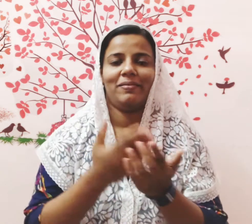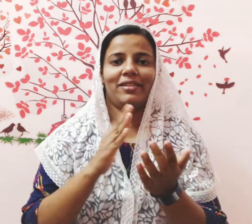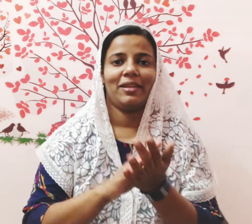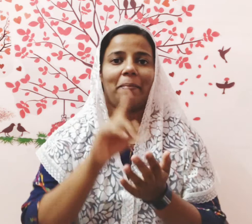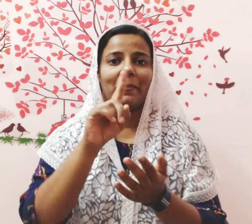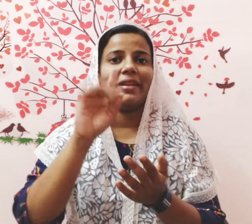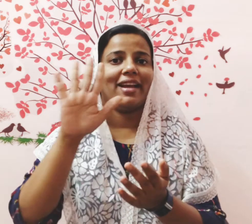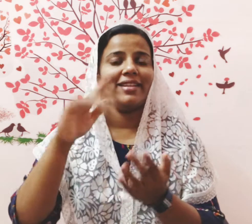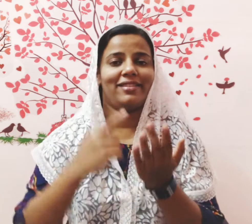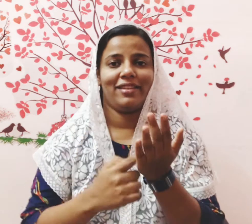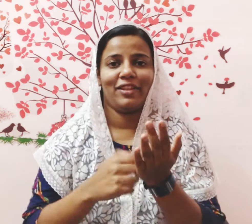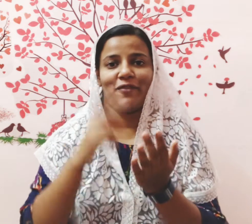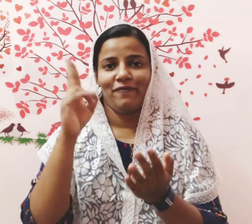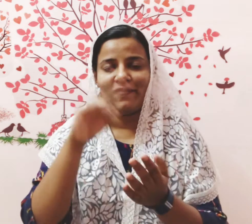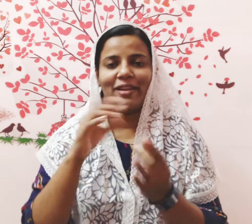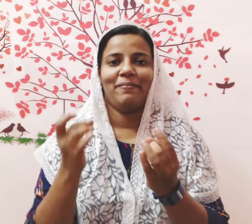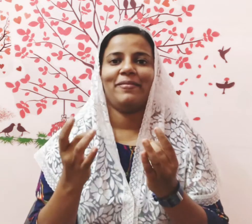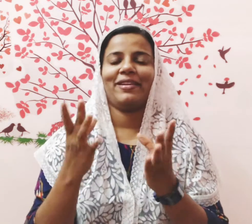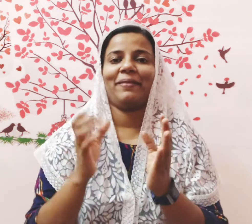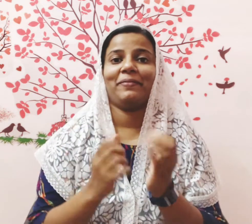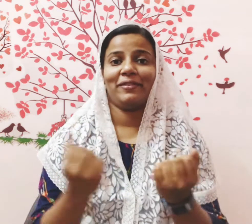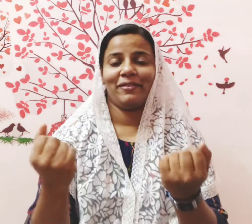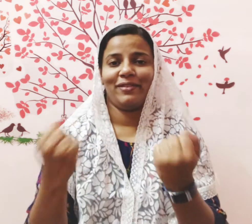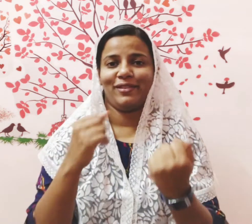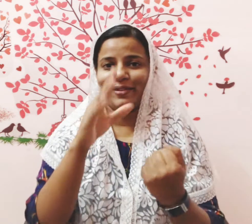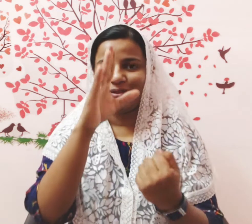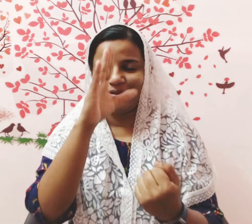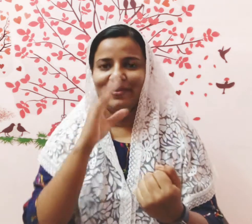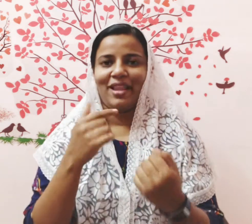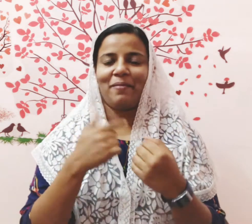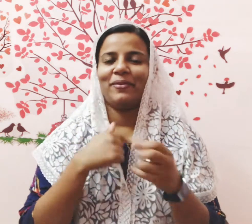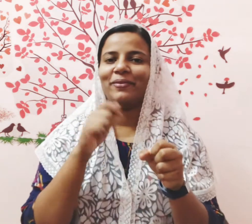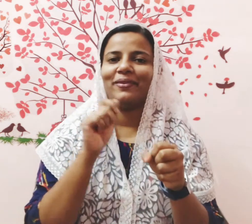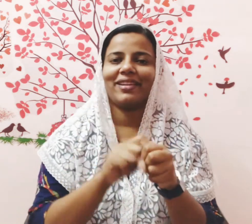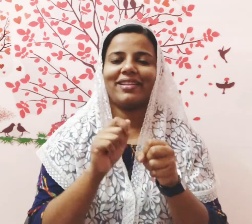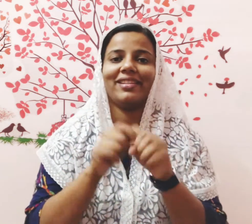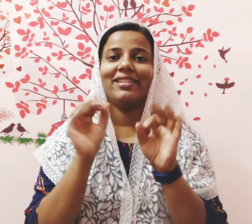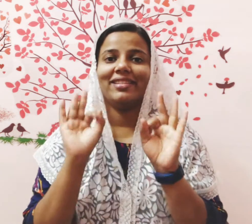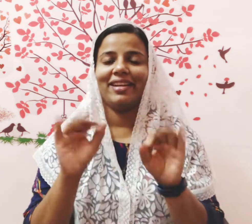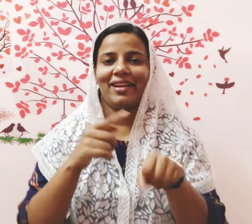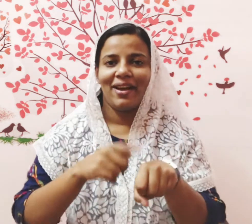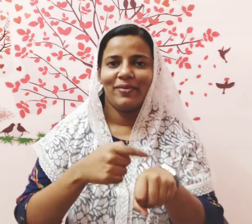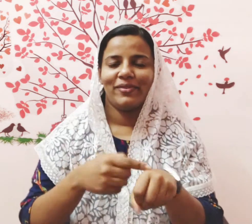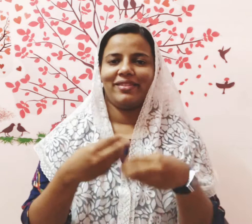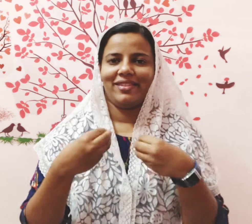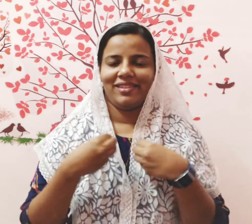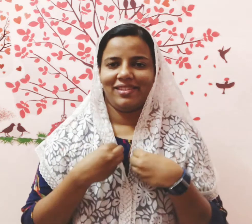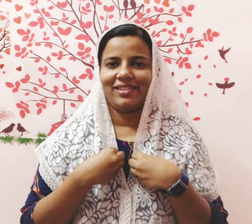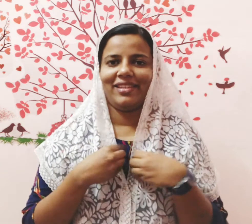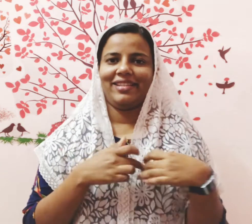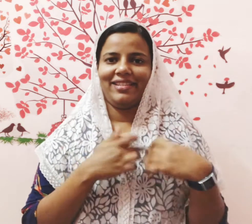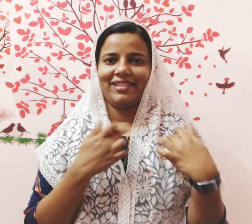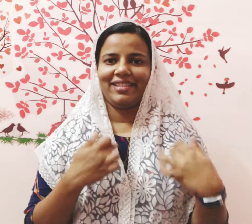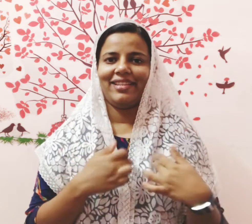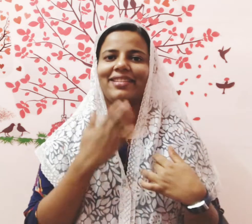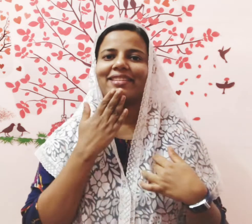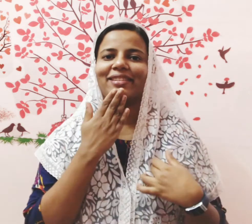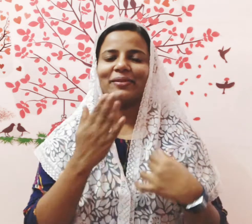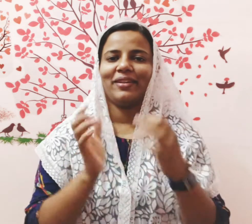മാസം 15-ാം തീയതി വെള്ളിയാഴ്ച പ്രഭാതത്തിൽ നമ്മുടെ സർവശക്തനായ നമ്മുടെ പിതാവ് നമുക്കൊരുക്കി തന്നിരിക്കുന്ന നല്ല അവസരങ്ങൾക്കായിട്ട് നമുക്ക് നന്ദി നിറഞ്ഞ